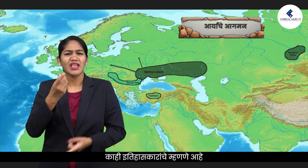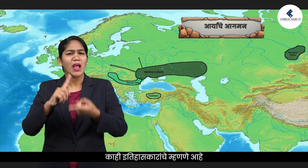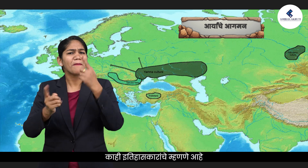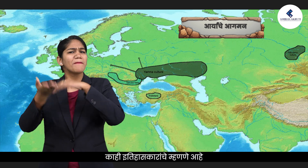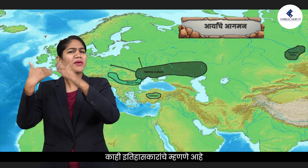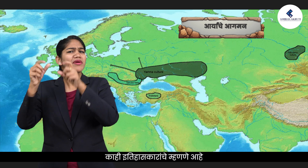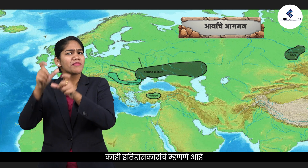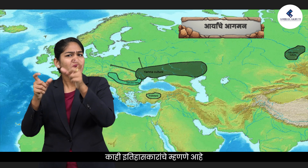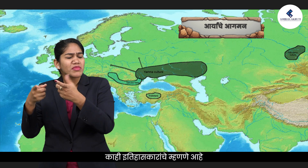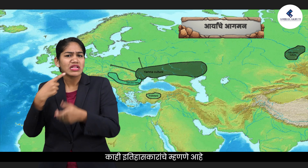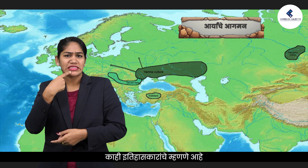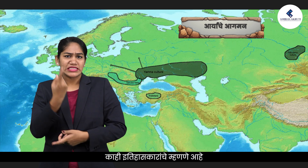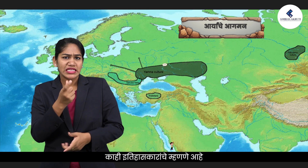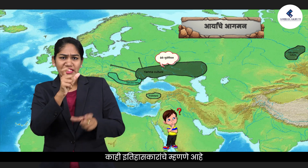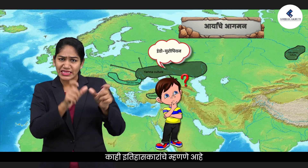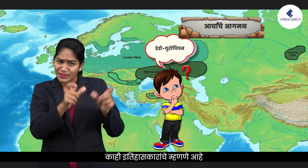काही इतिहासकारांचे म्हणणे आहे